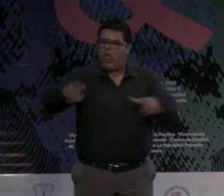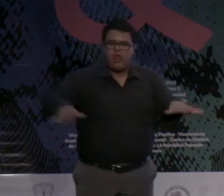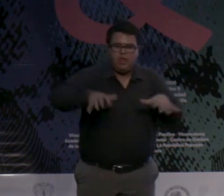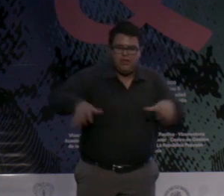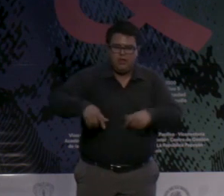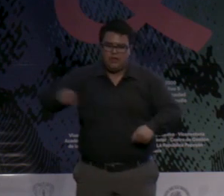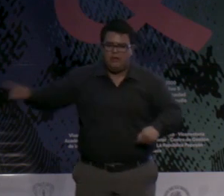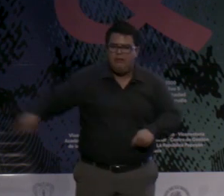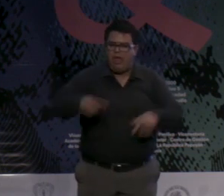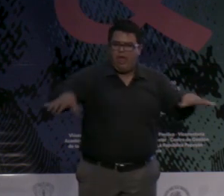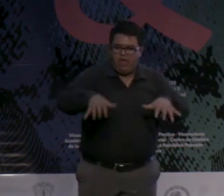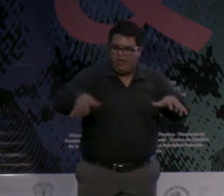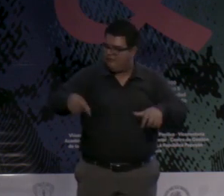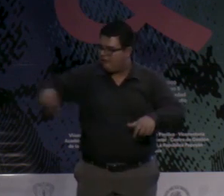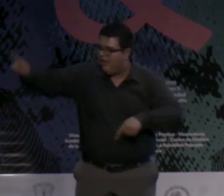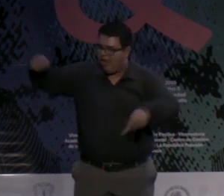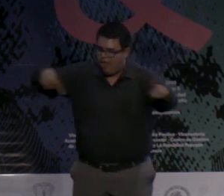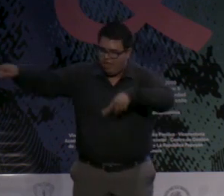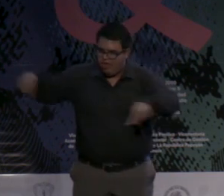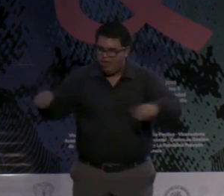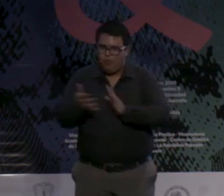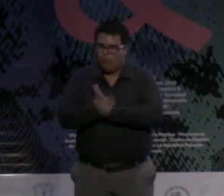del capitalismo. Pasa a la siguiente, por favor.